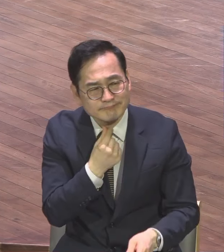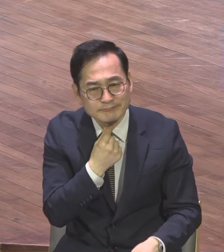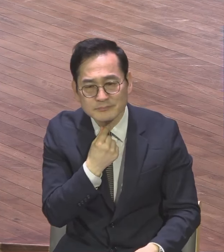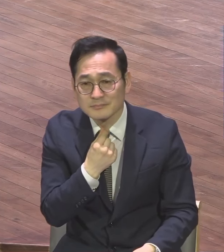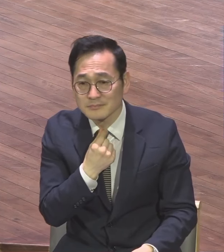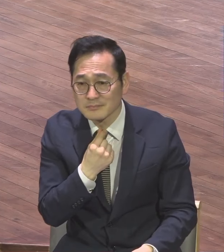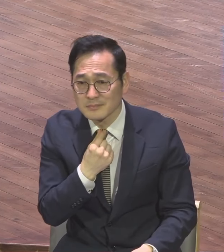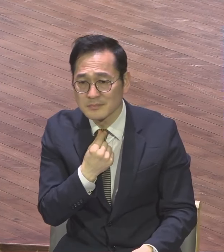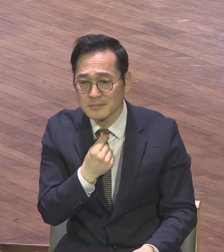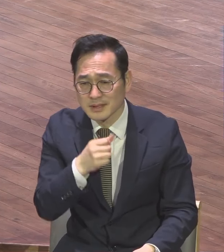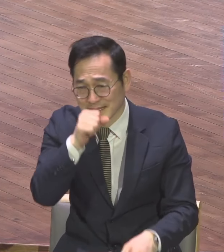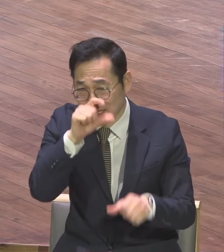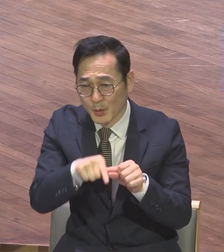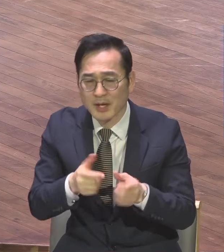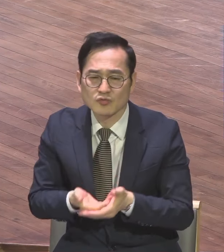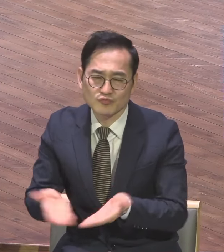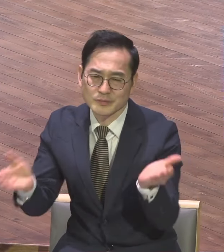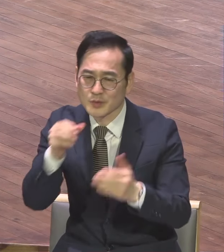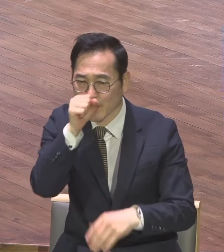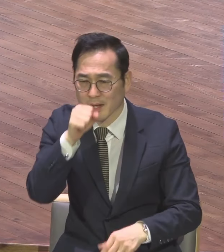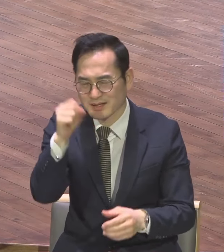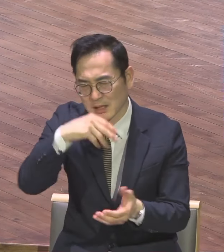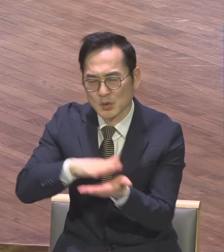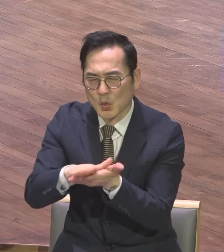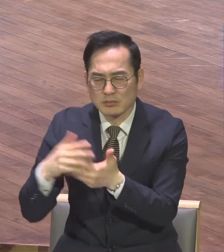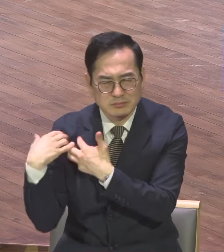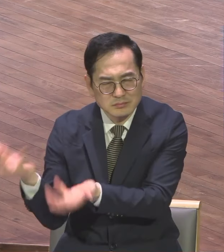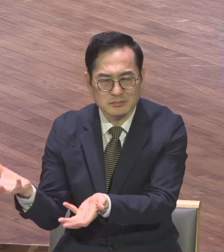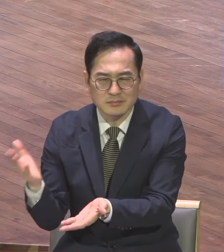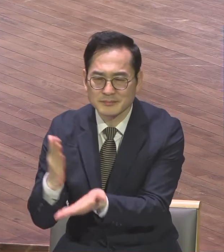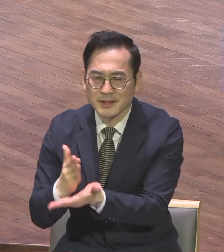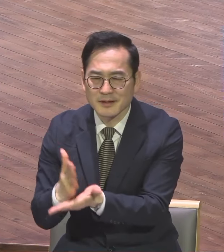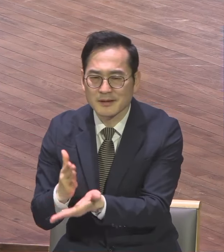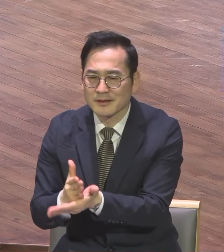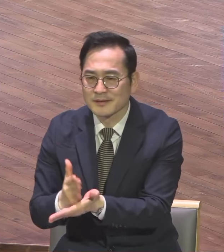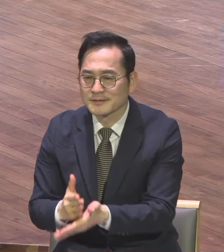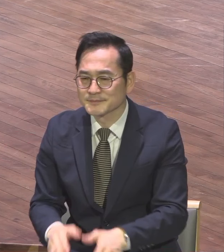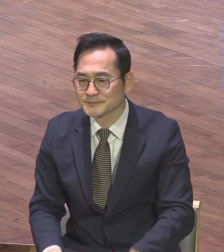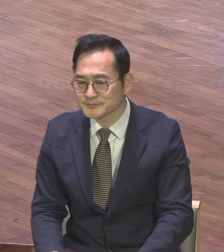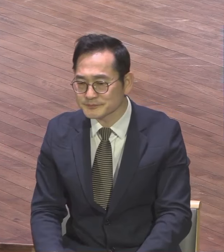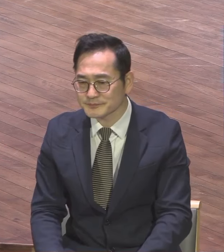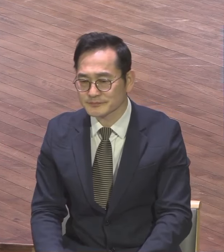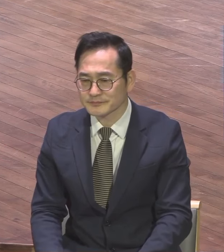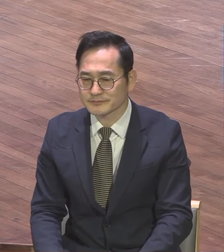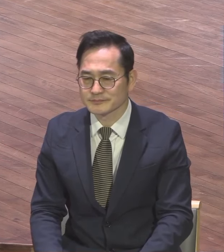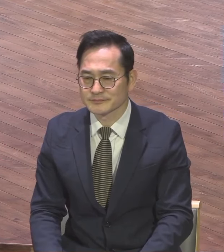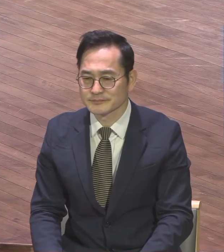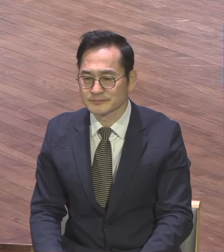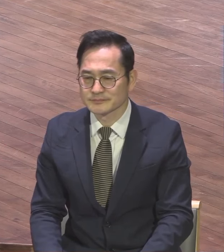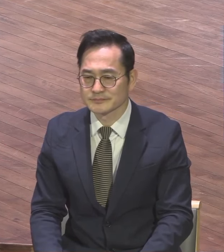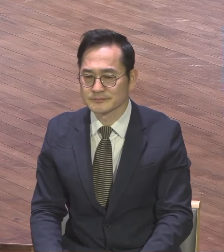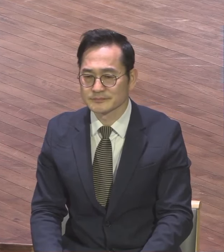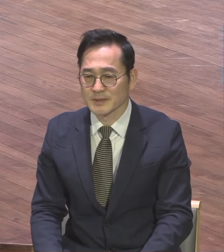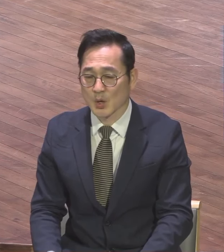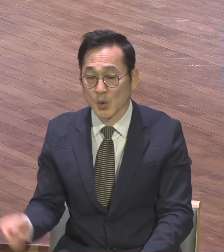어디서도 발견하는 게 굉장히 중요한데, 대부분이 그걸 안 하니까 다 시행착오가 많잖아요. 어려움을 많이